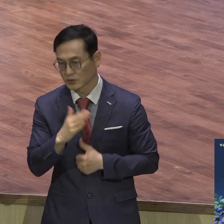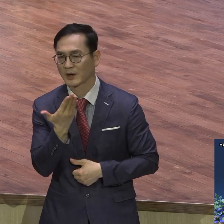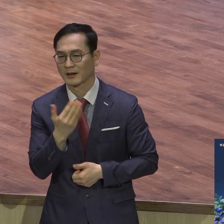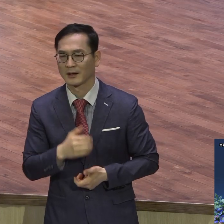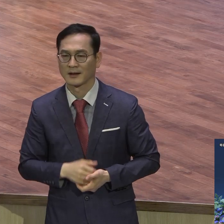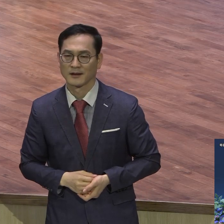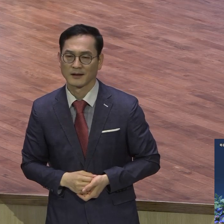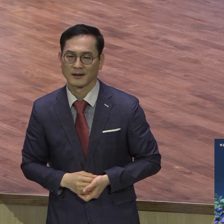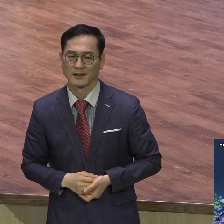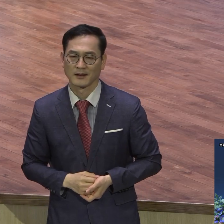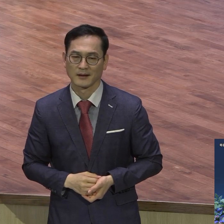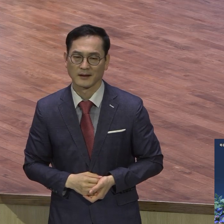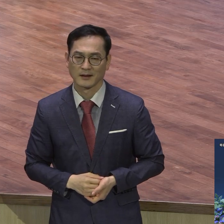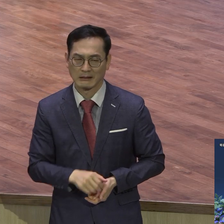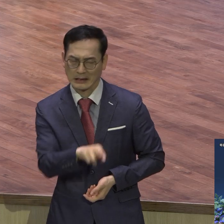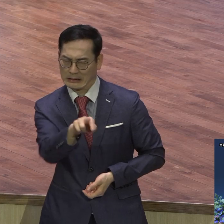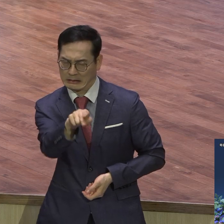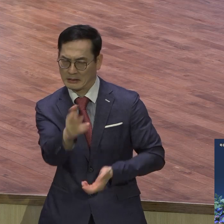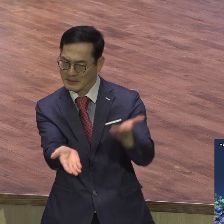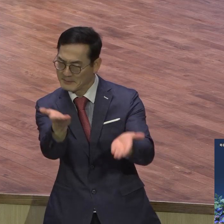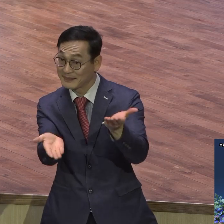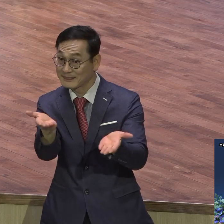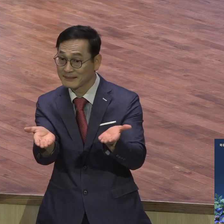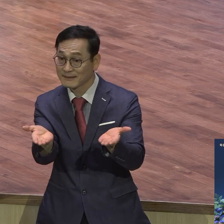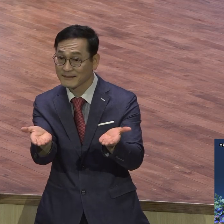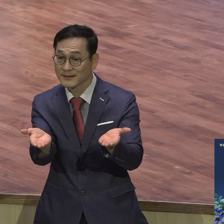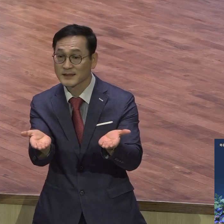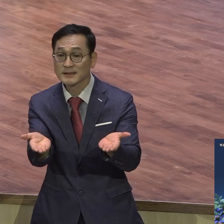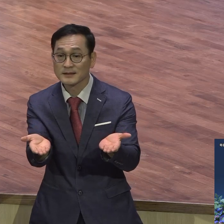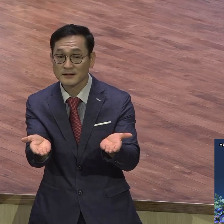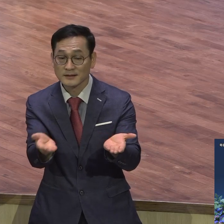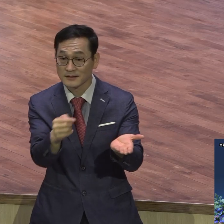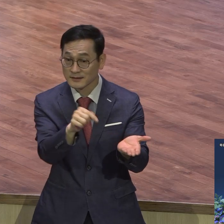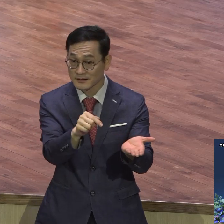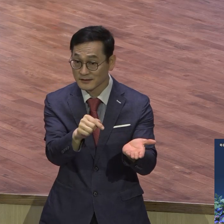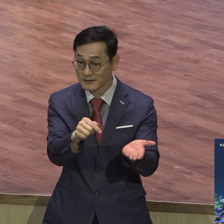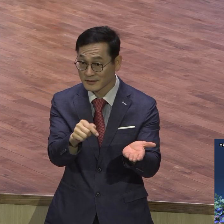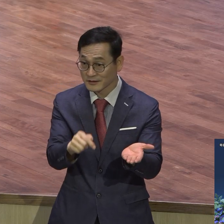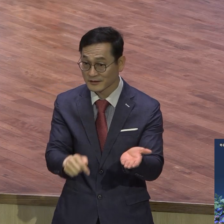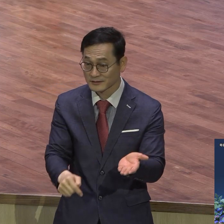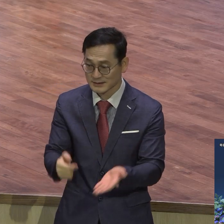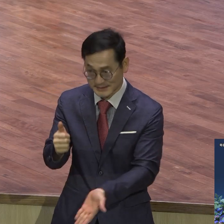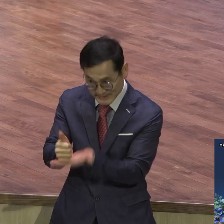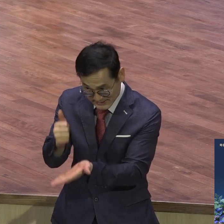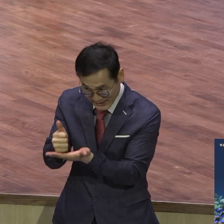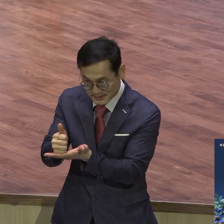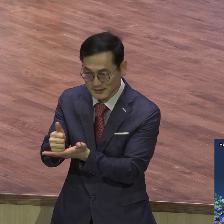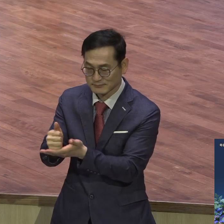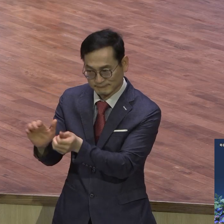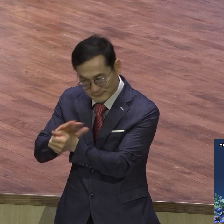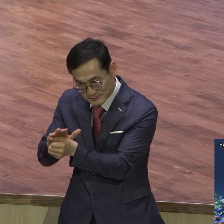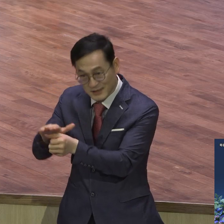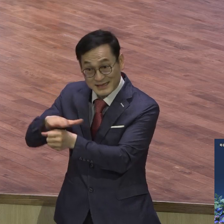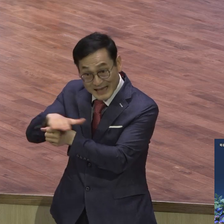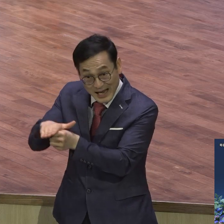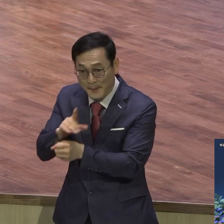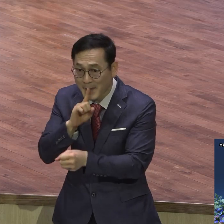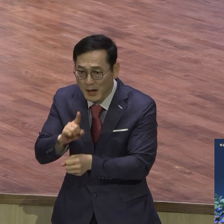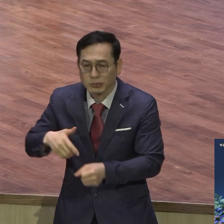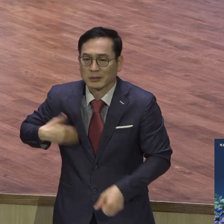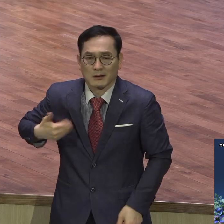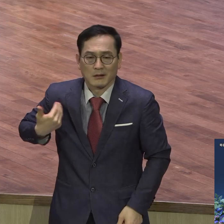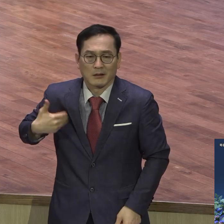그 비판. 이 비판. 입에서 비판. 칭찬. 격려. 사랑의 말을 할 줄 모르고